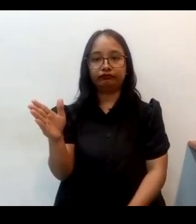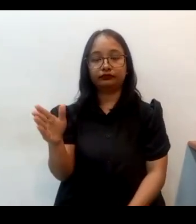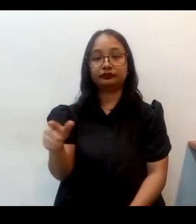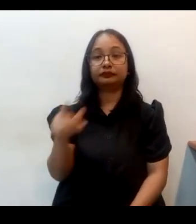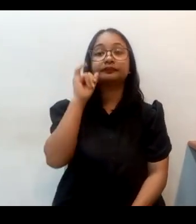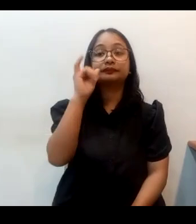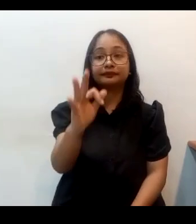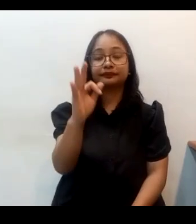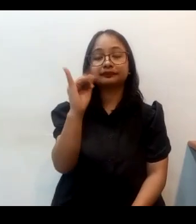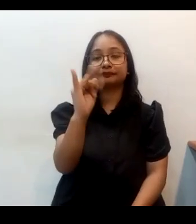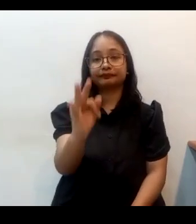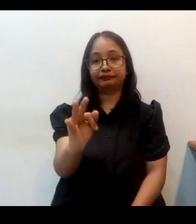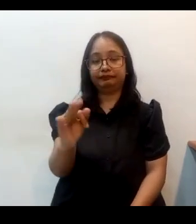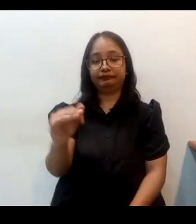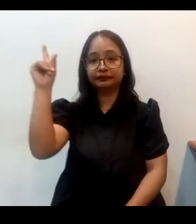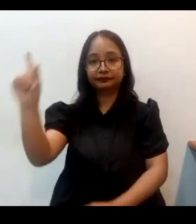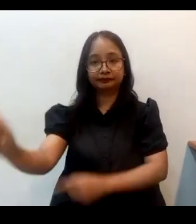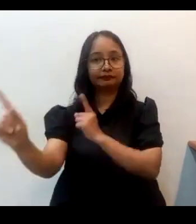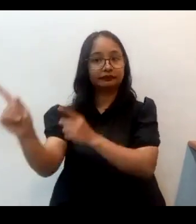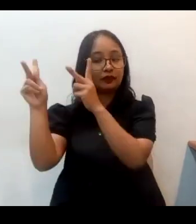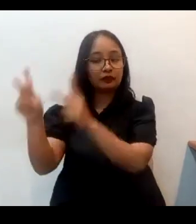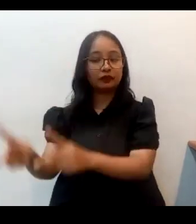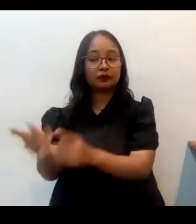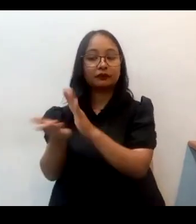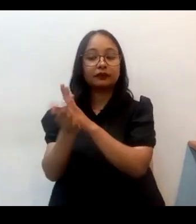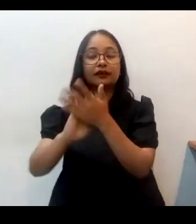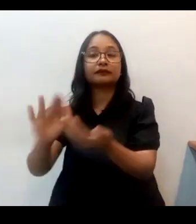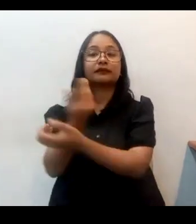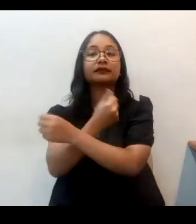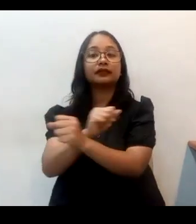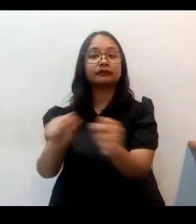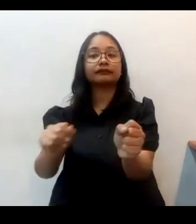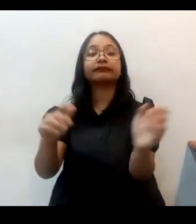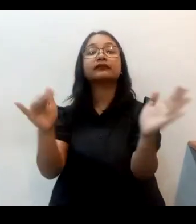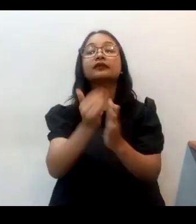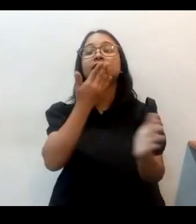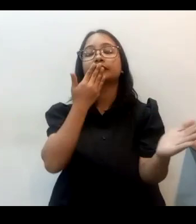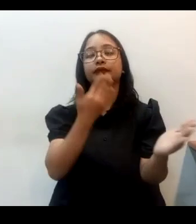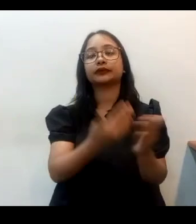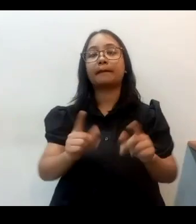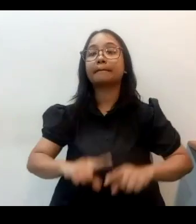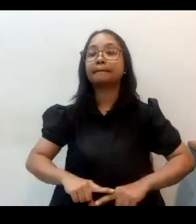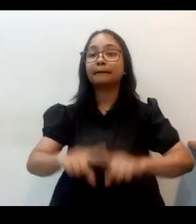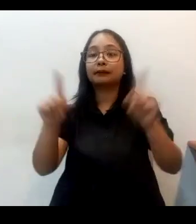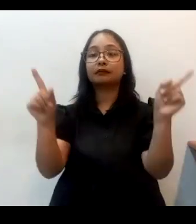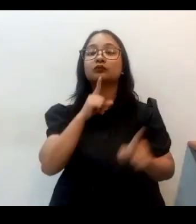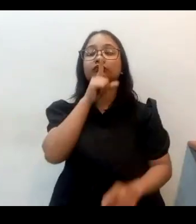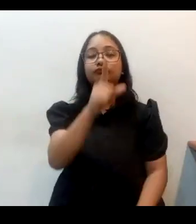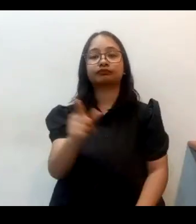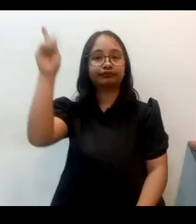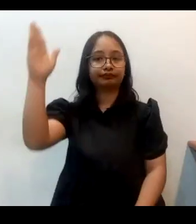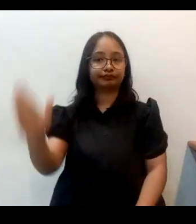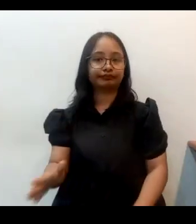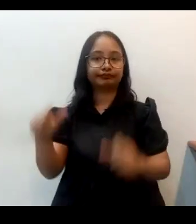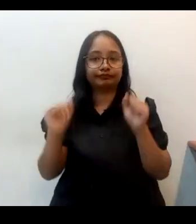good. Kaya But I really believe that's not everything of God. Opo, kapag may isang tao na naligtas, mabuti po